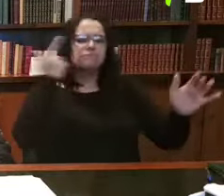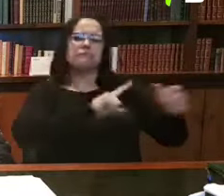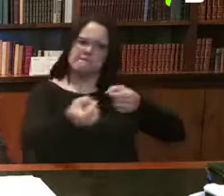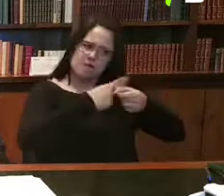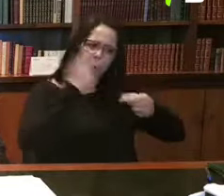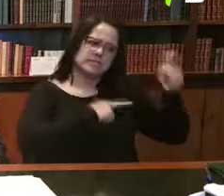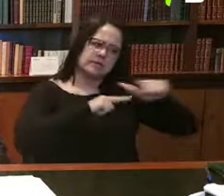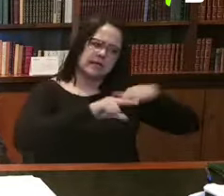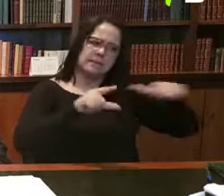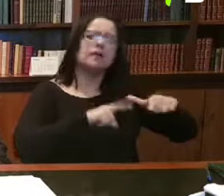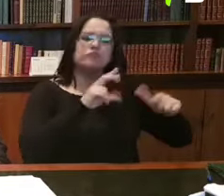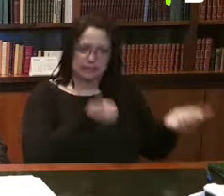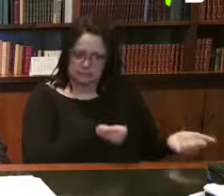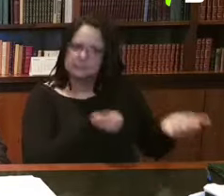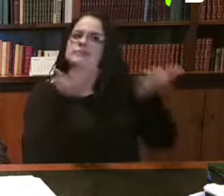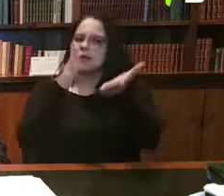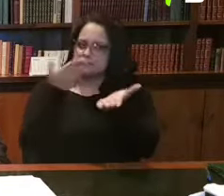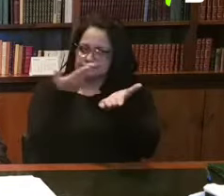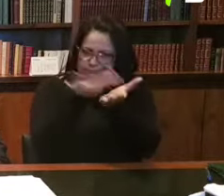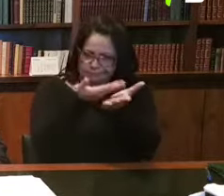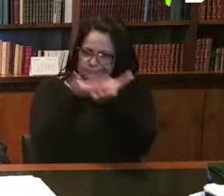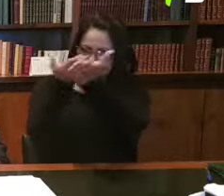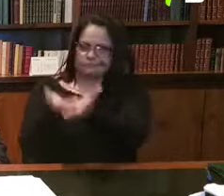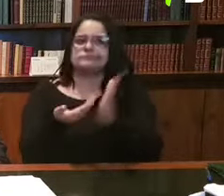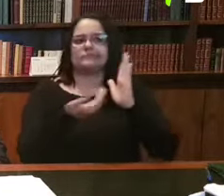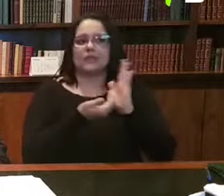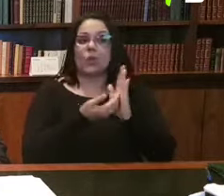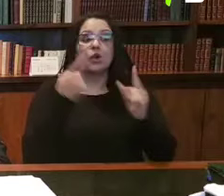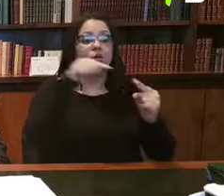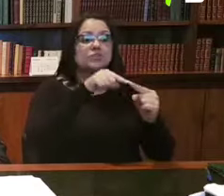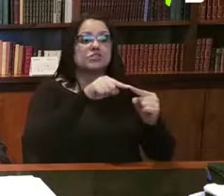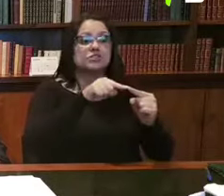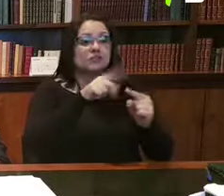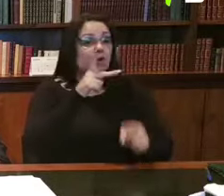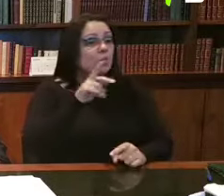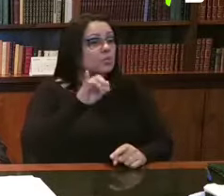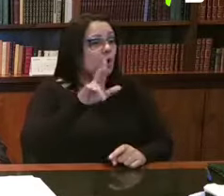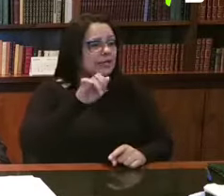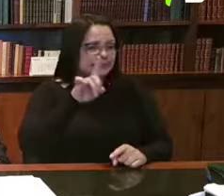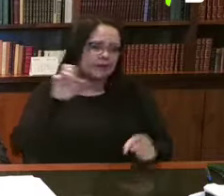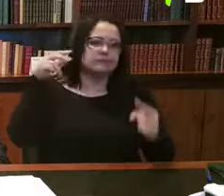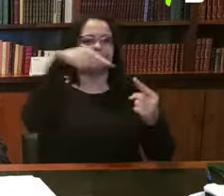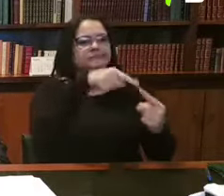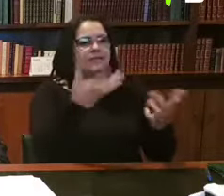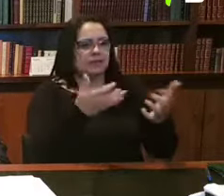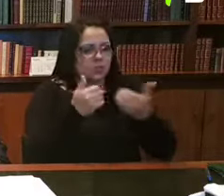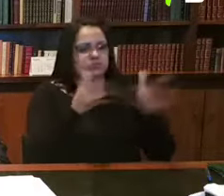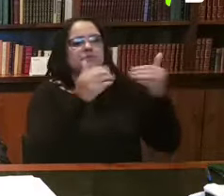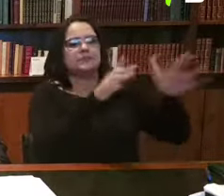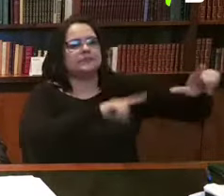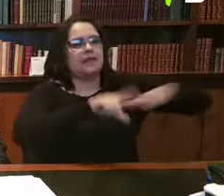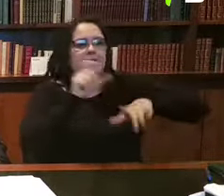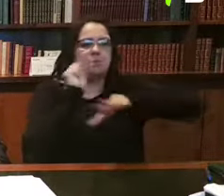submeter-se ao congresso brevemente é a prioridade agora é geração de emprego precisamos justamente abrir novos horizontes